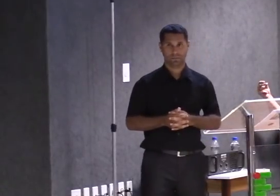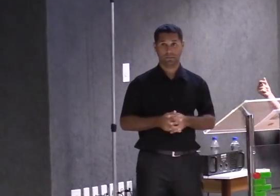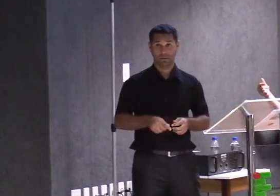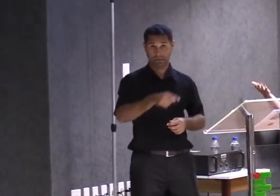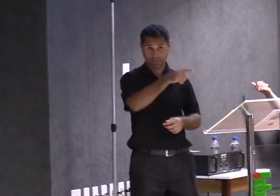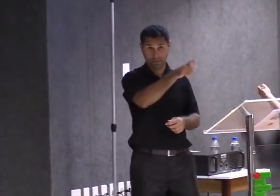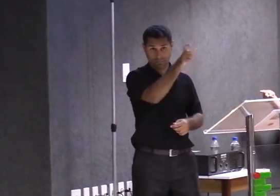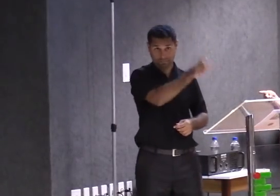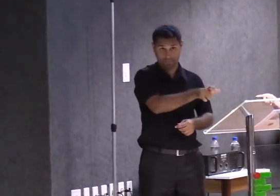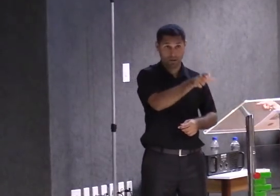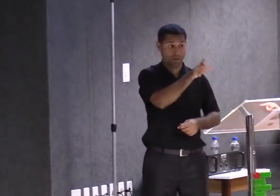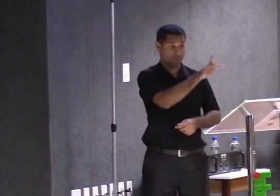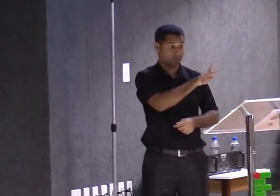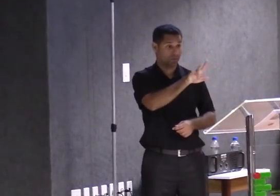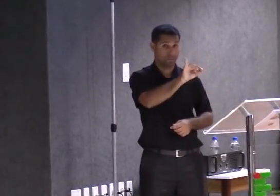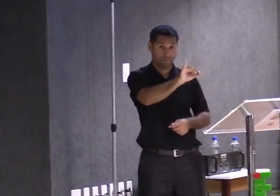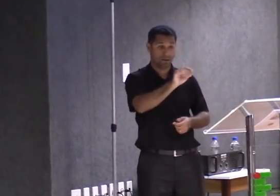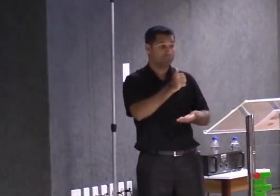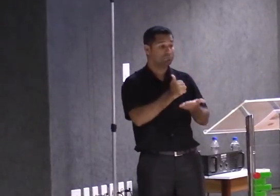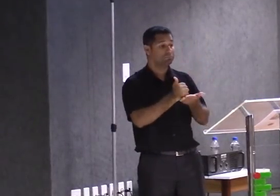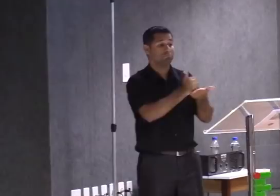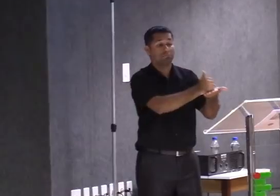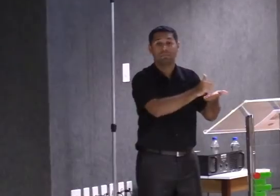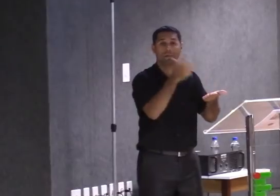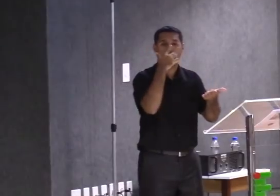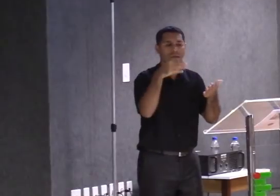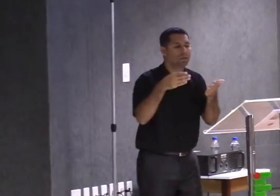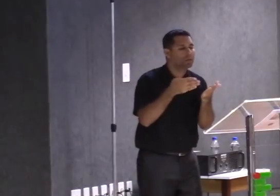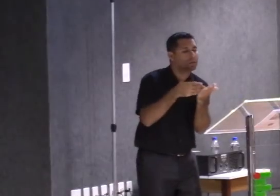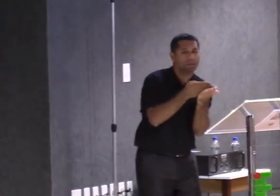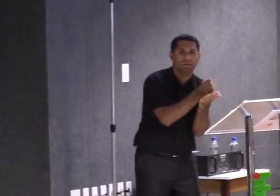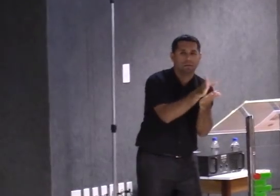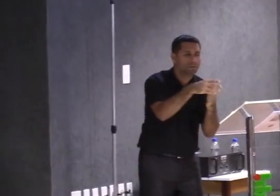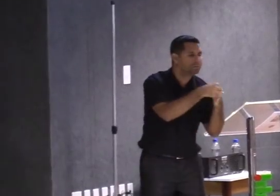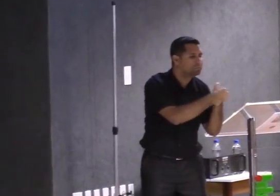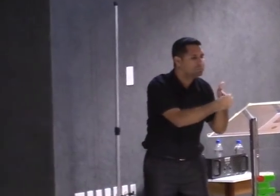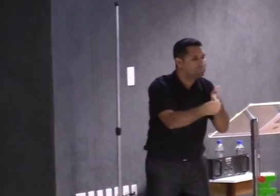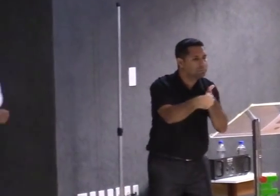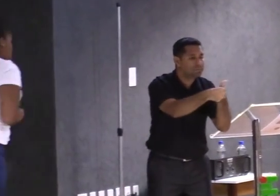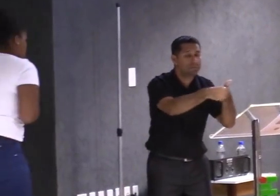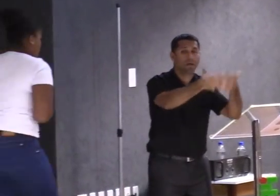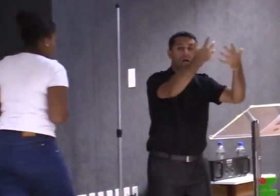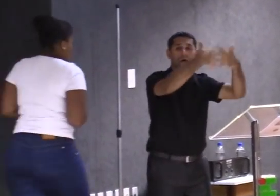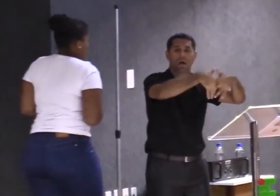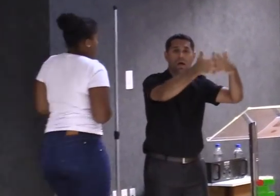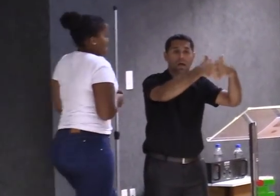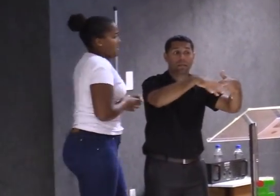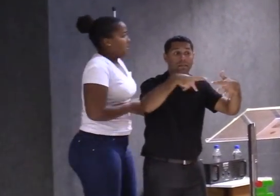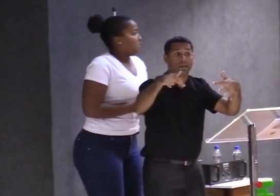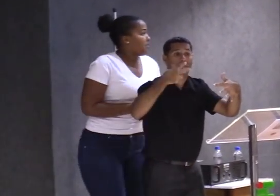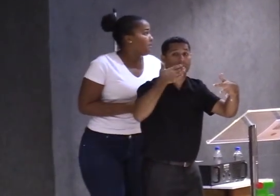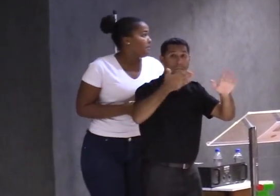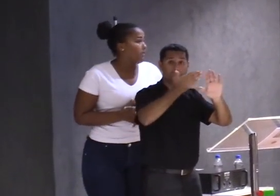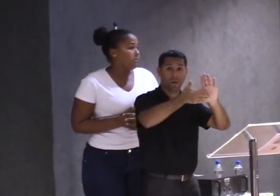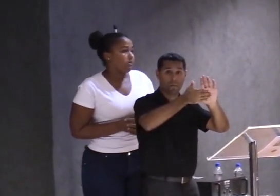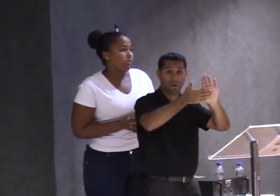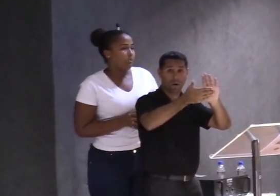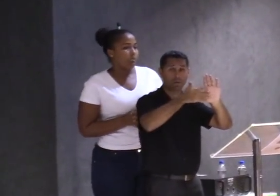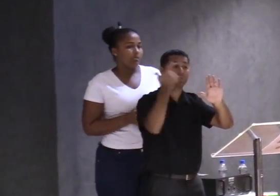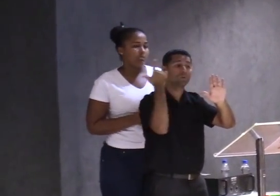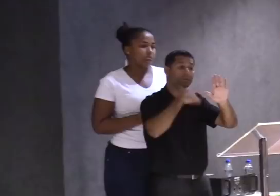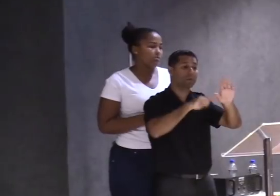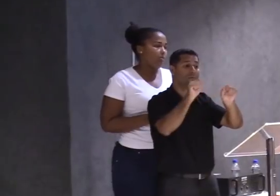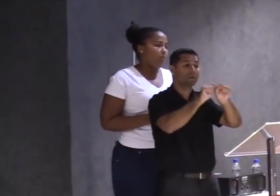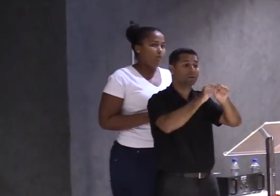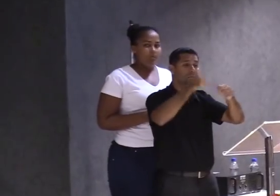atuar? Ele pode auxiliar guiando essa reflexão, propondo questões para que o aluno consiga